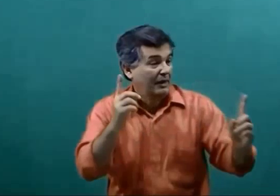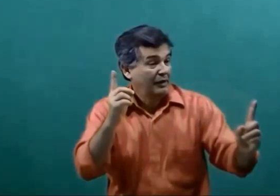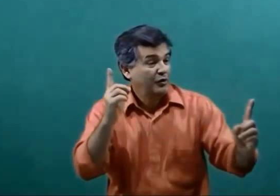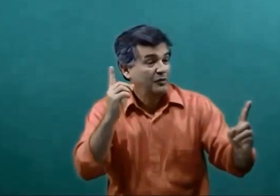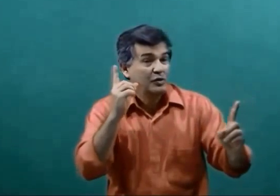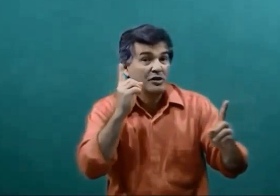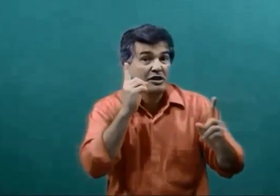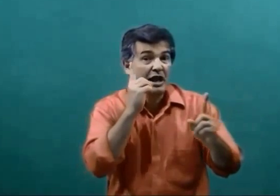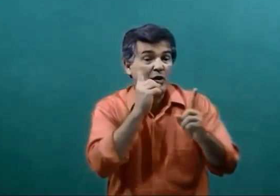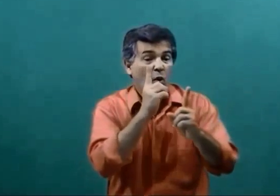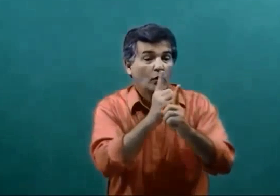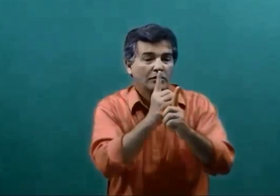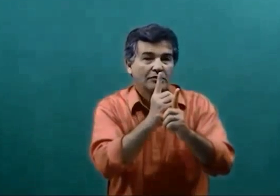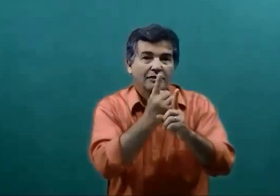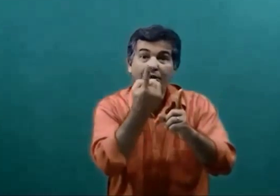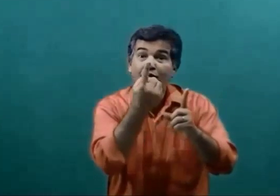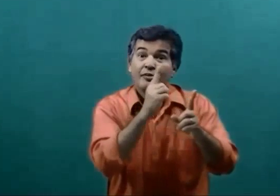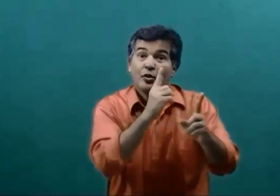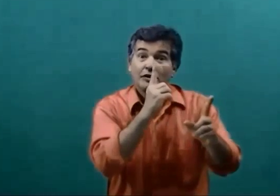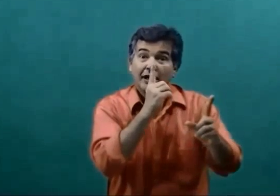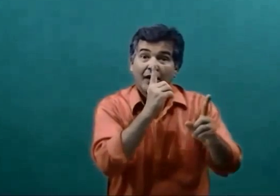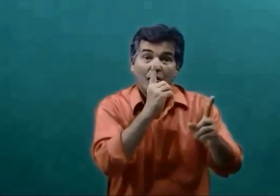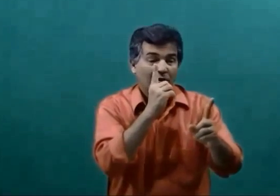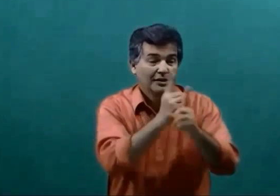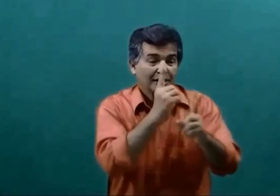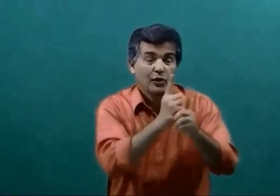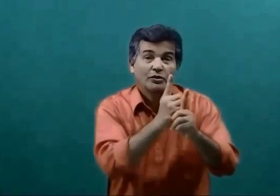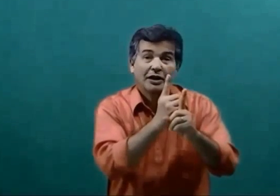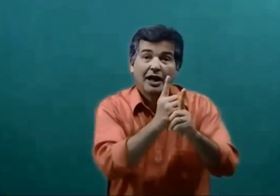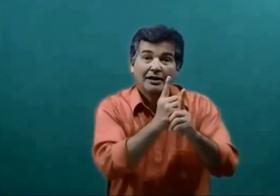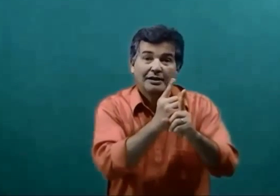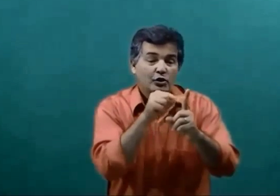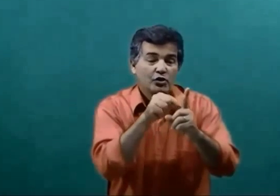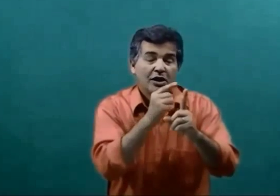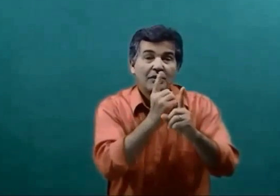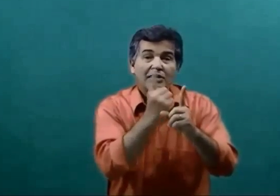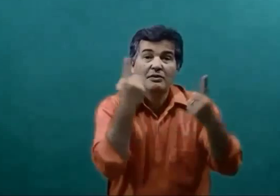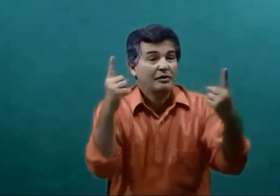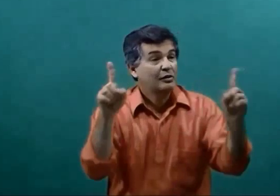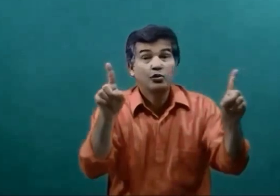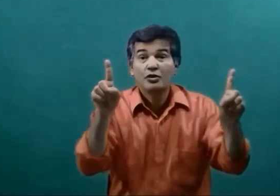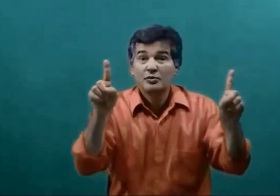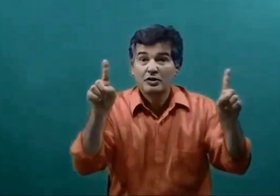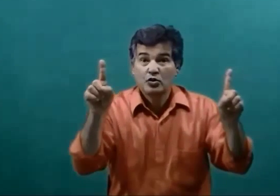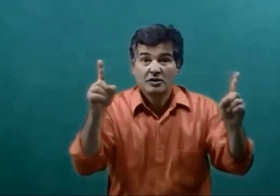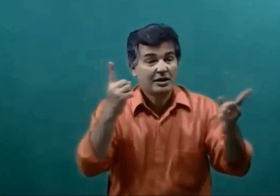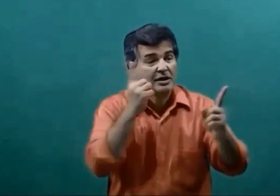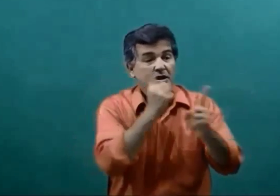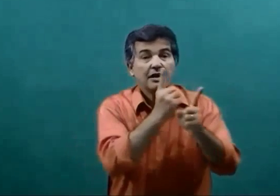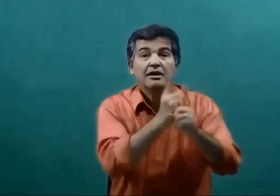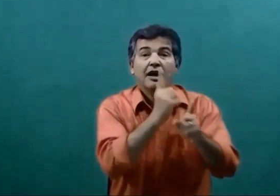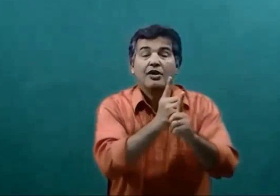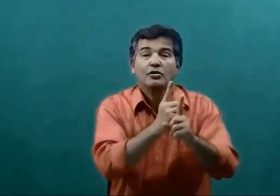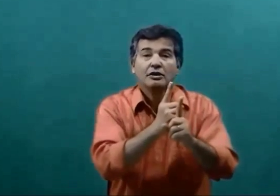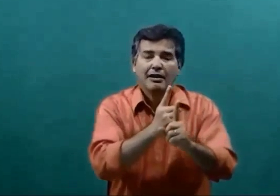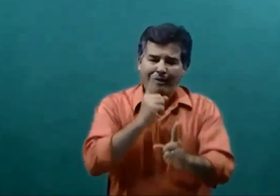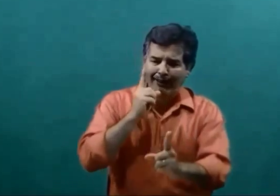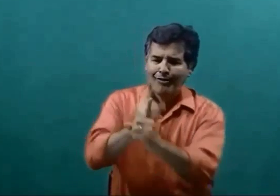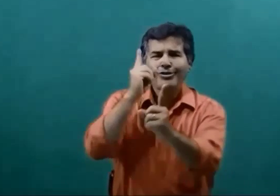As duas pessoas se encontram, o verbo encontrar, ó. Encontrar, justamente, são duas pessoas aqui e encontrar. Eu